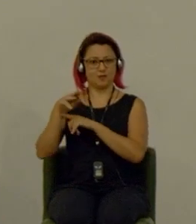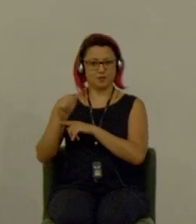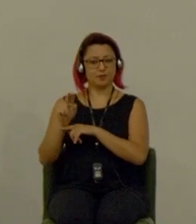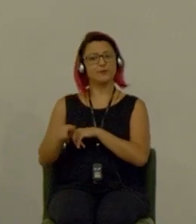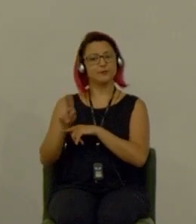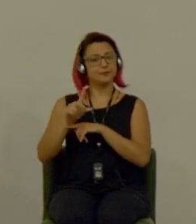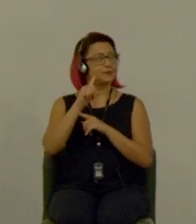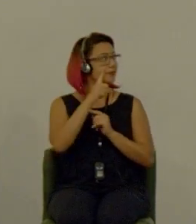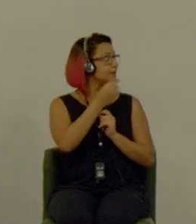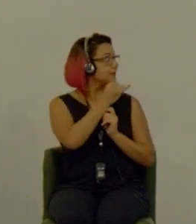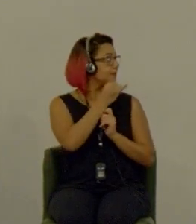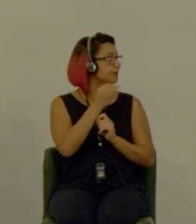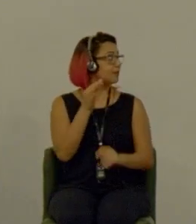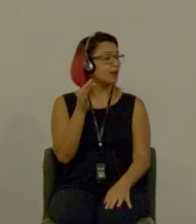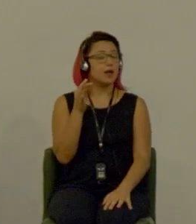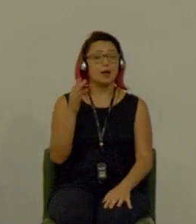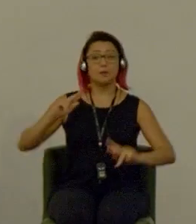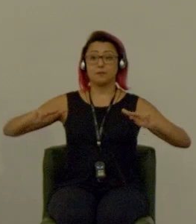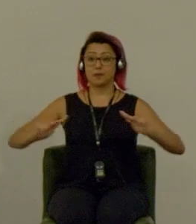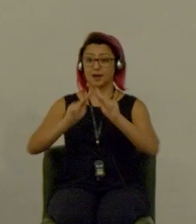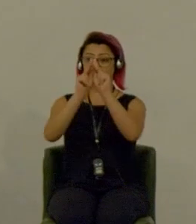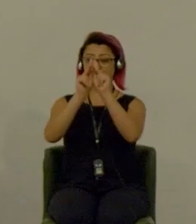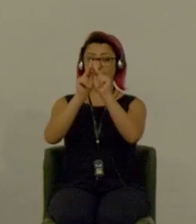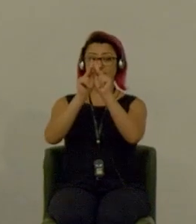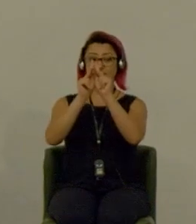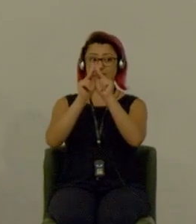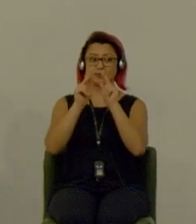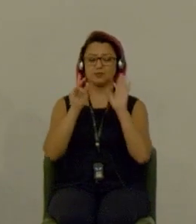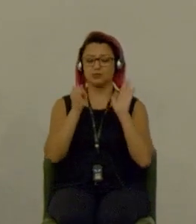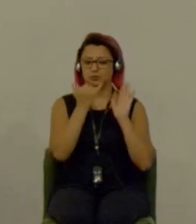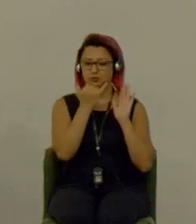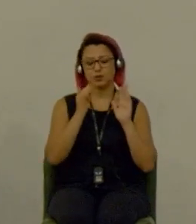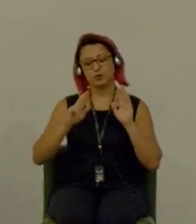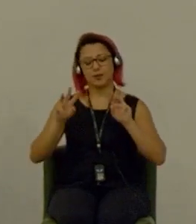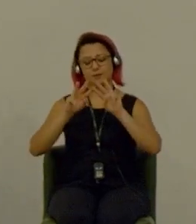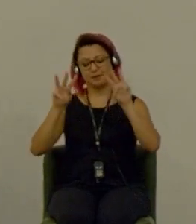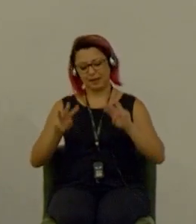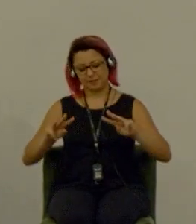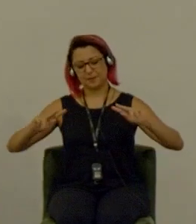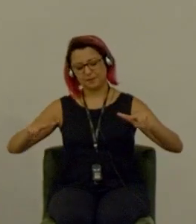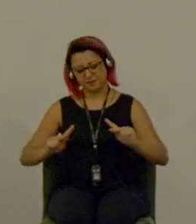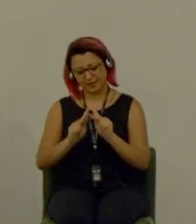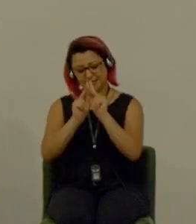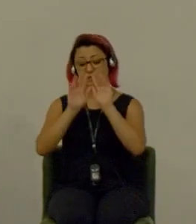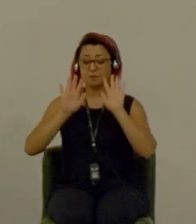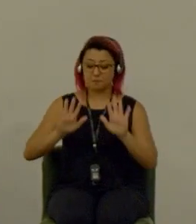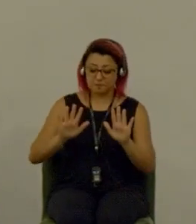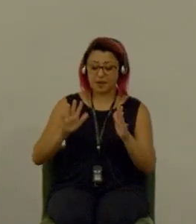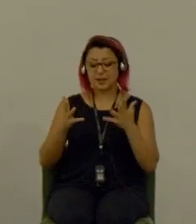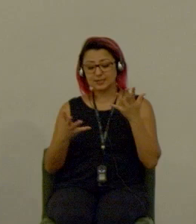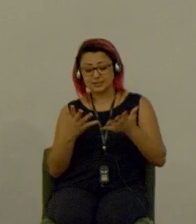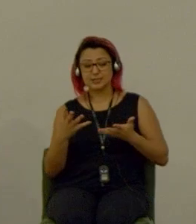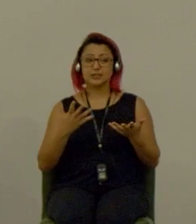mais c'est pas la carte du Grand Paris. C'est-à-dire c'est une certaine manière de représenter quelques